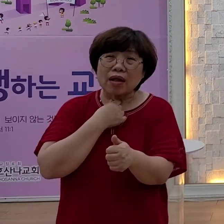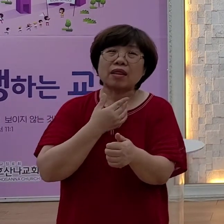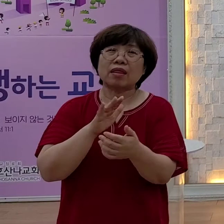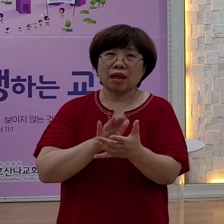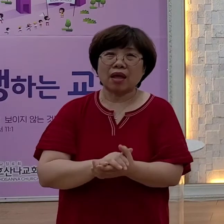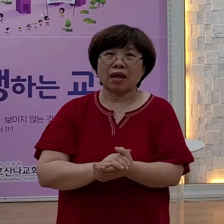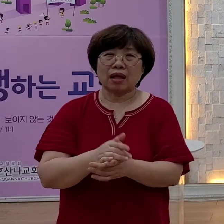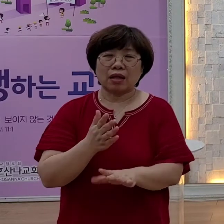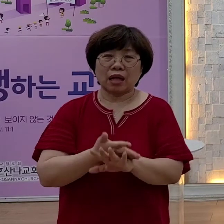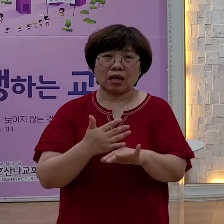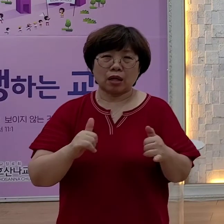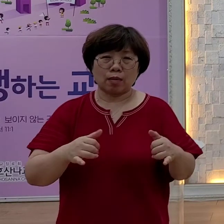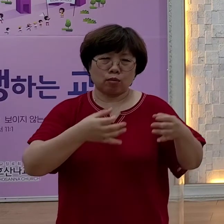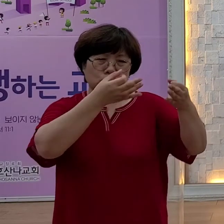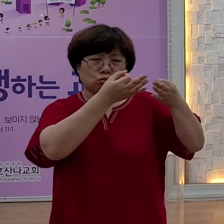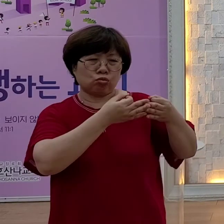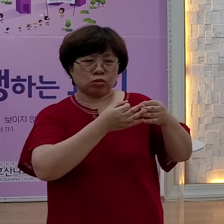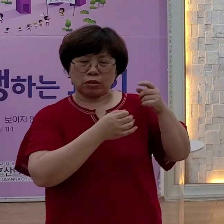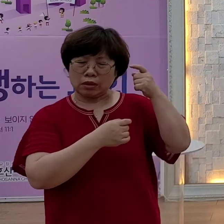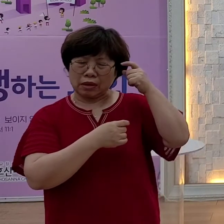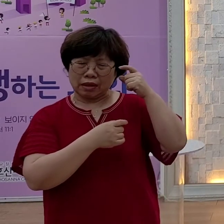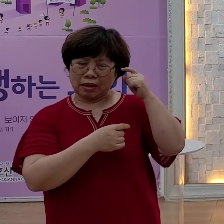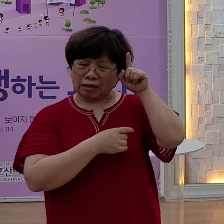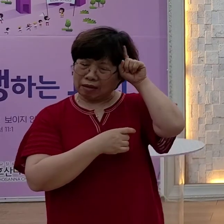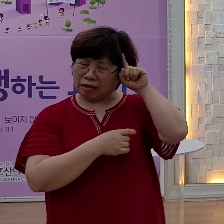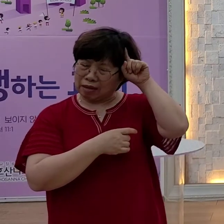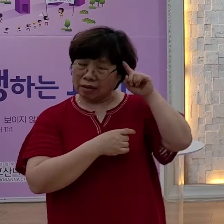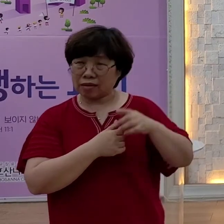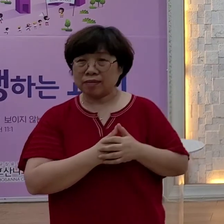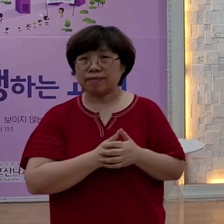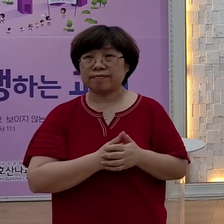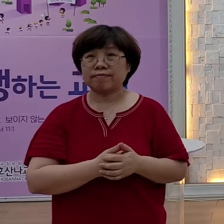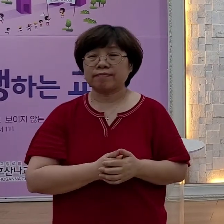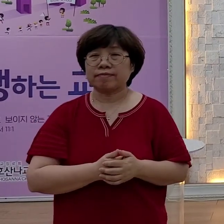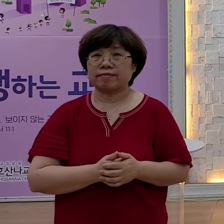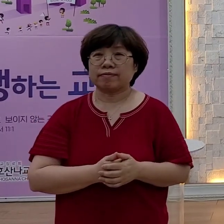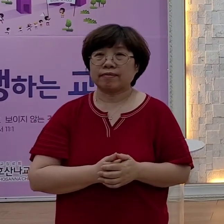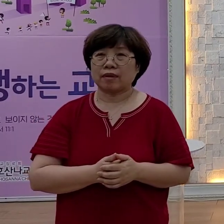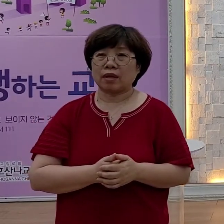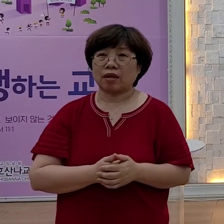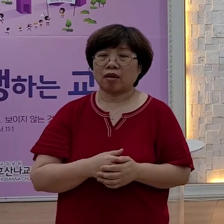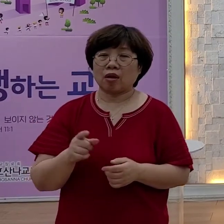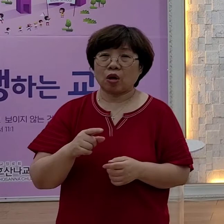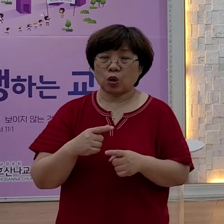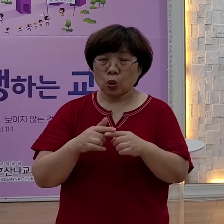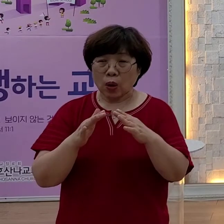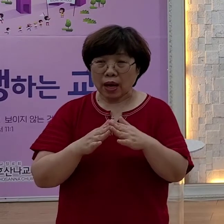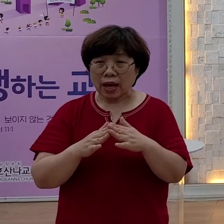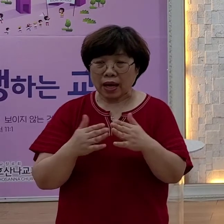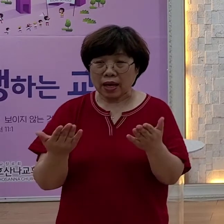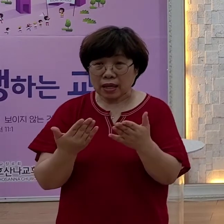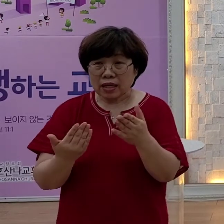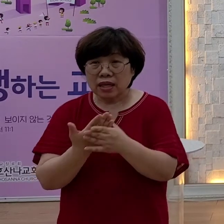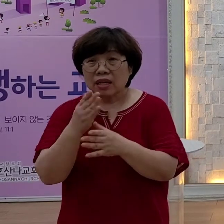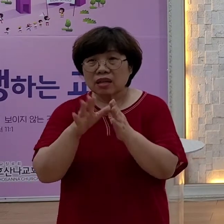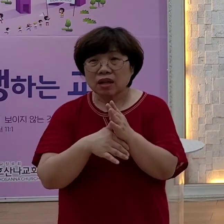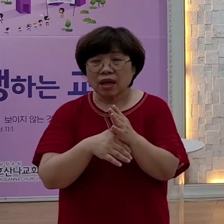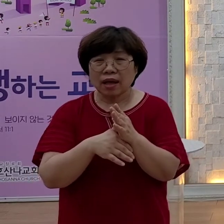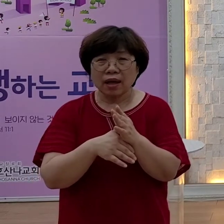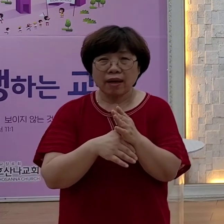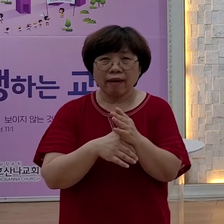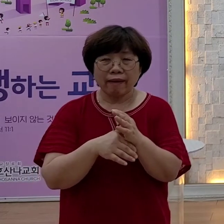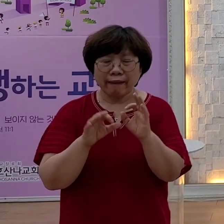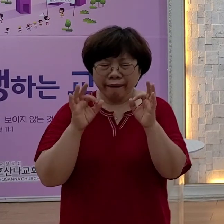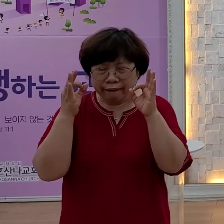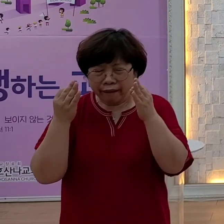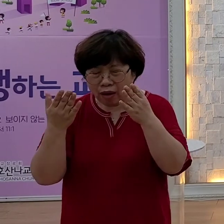말 한 적이 있어요. 사람들이. 뭔가 자기가 어떤 일이 생기면 뭔가 더 하고 싶은데 또 저 집사님이